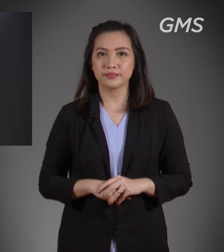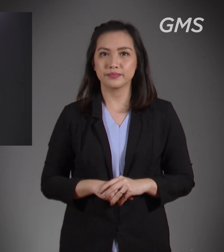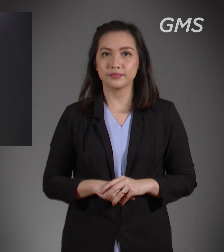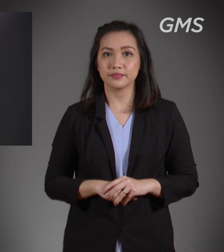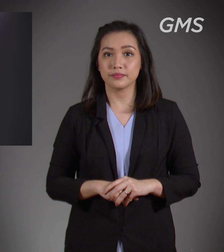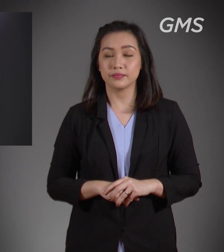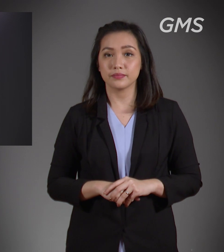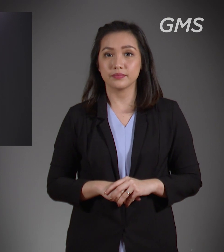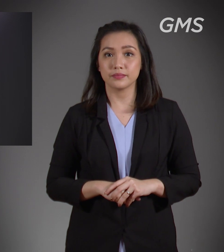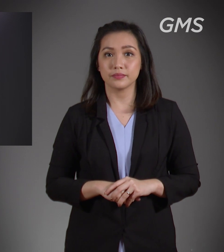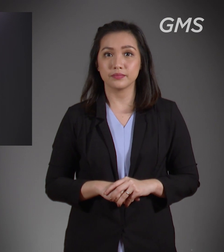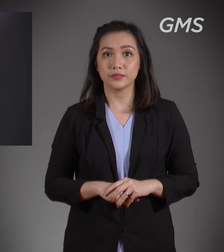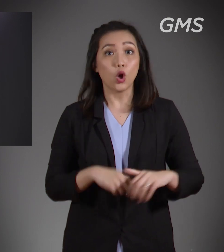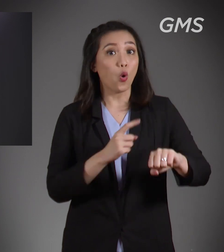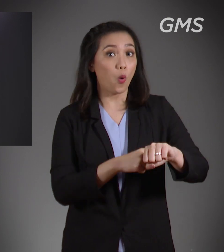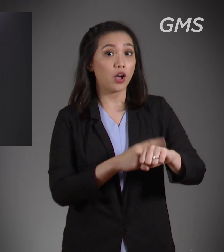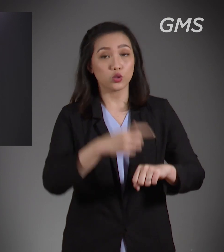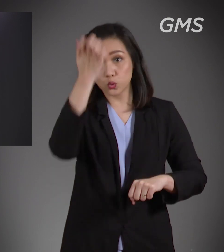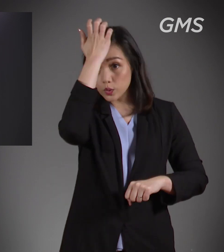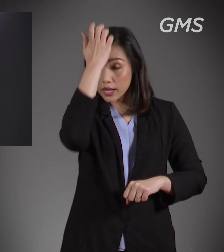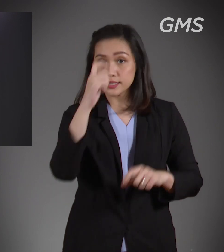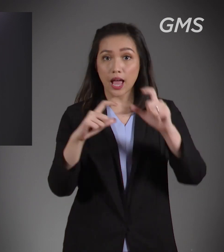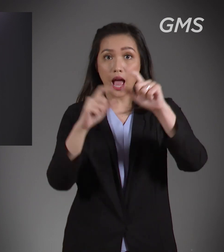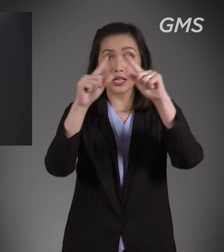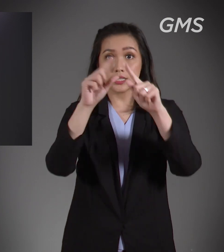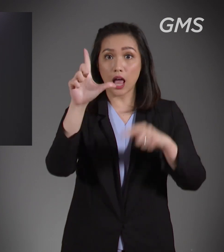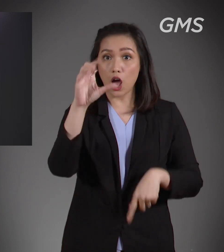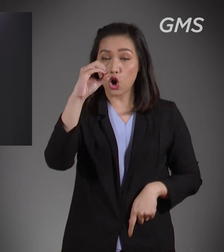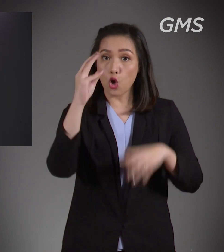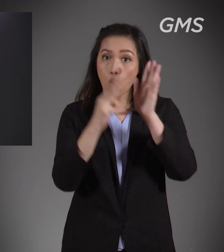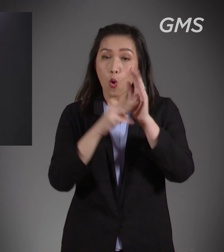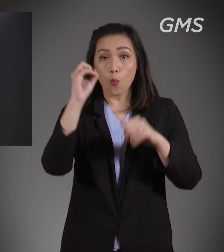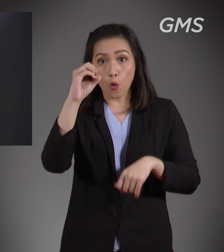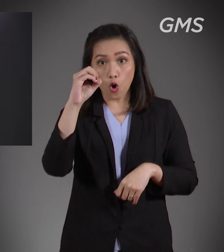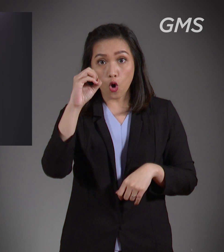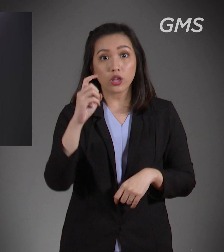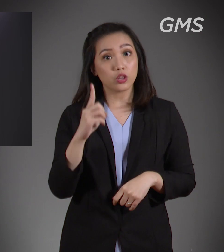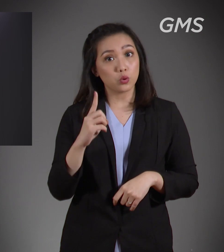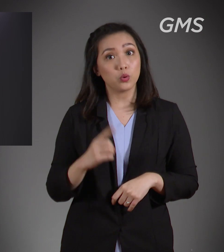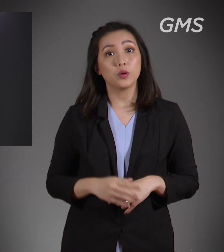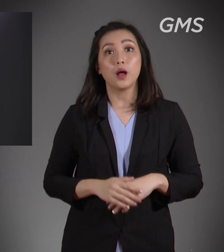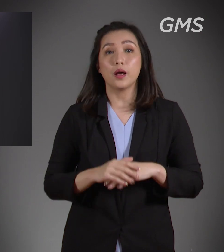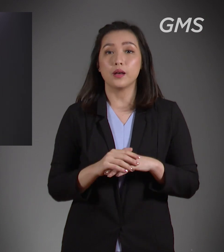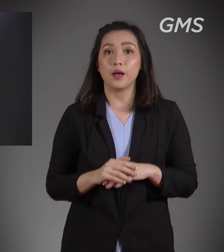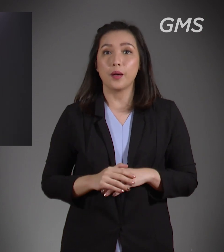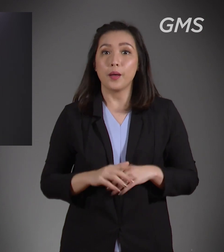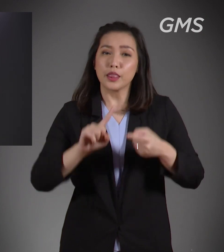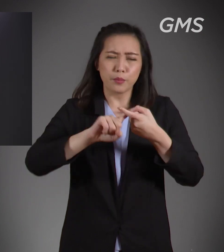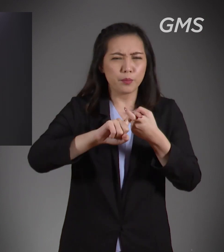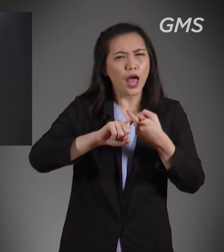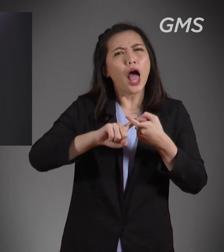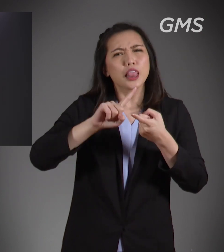zaman pemerintahan sebelumnya waktu Salomo, Mesir itu bersahabat. Bahkan Salomo menikah